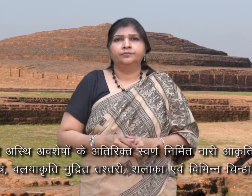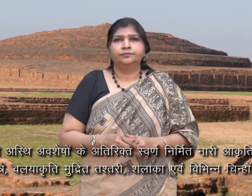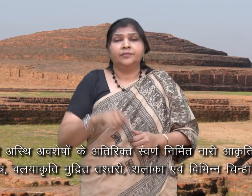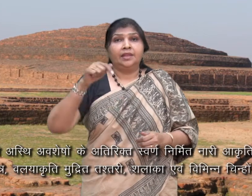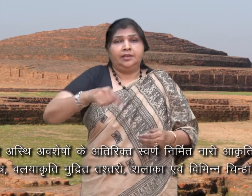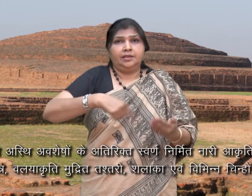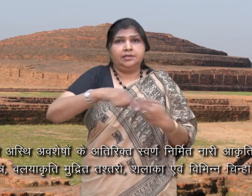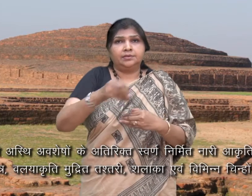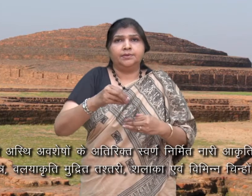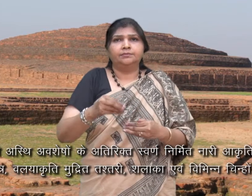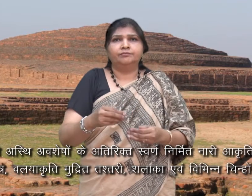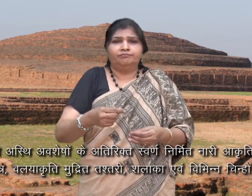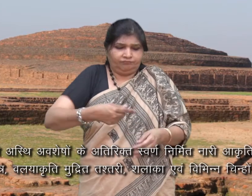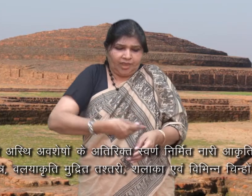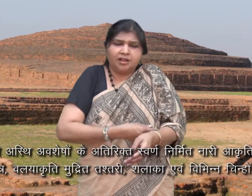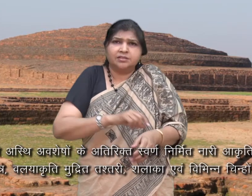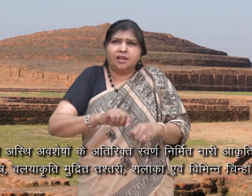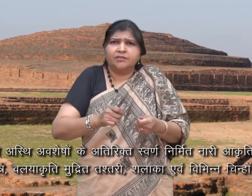इनमें अस्थि अवशेषों के अतिरिक्त